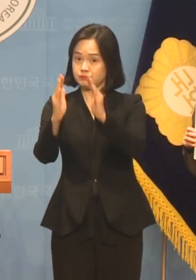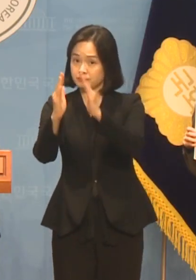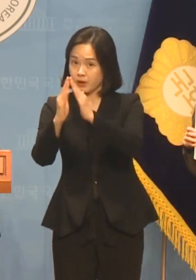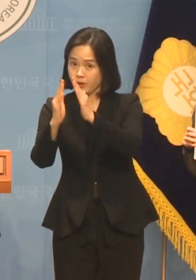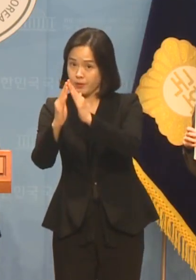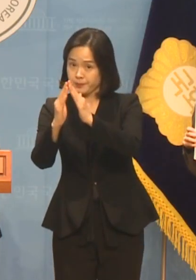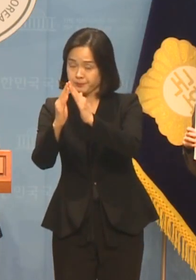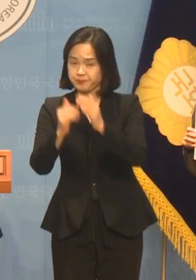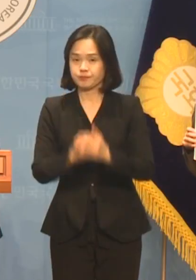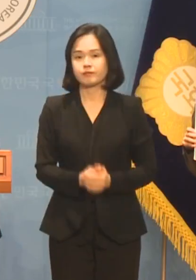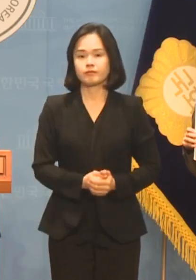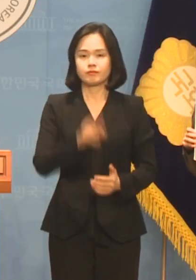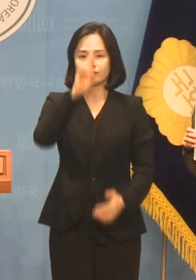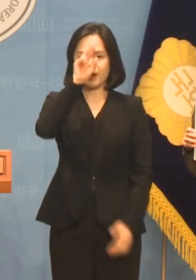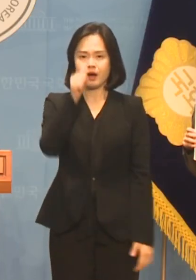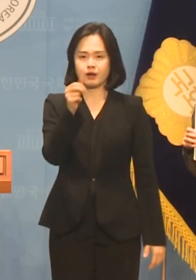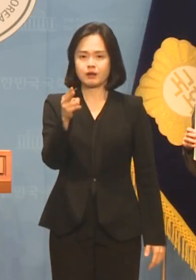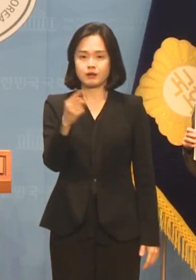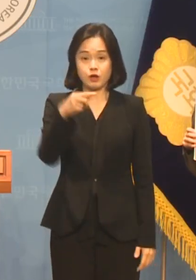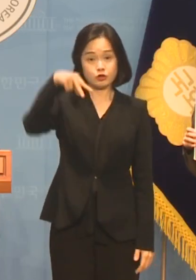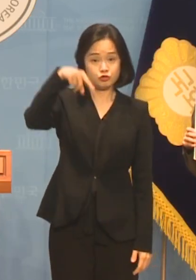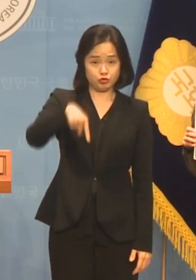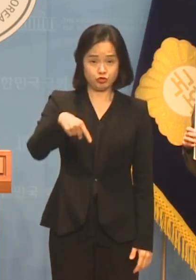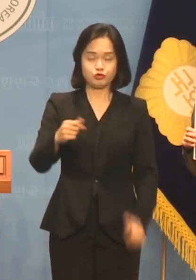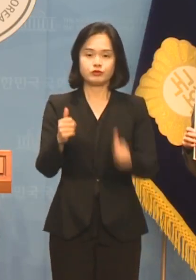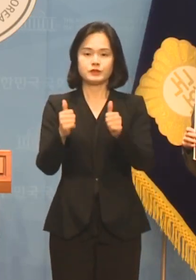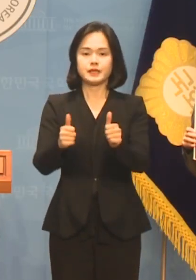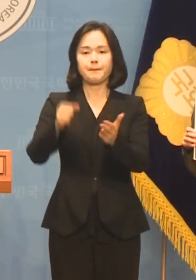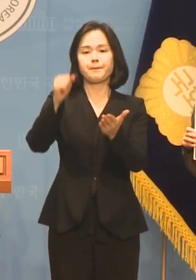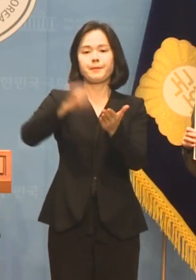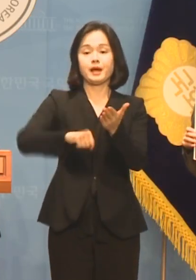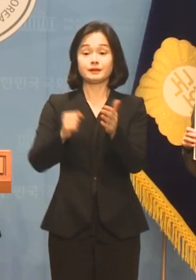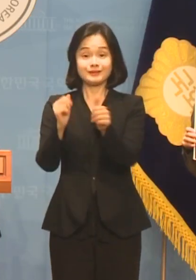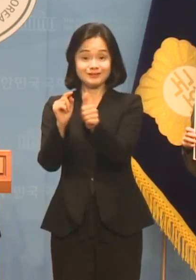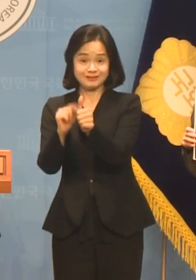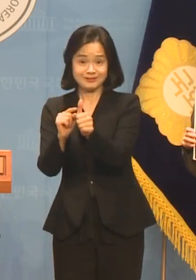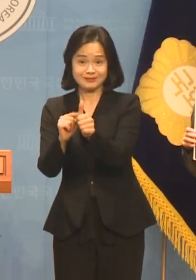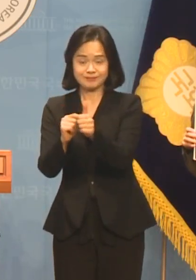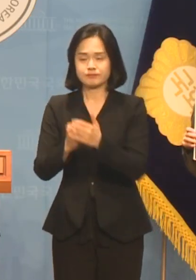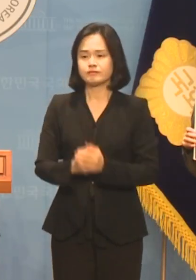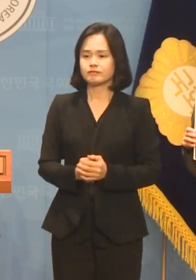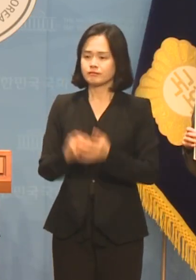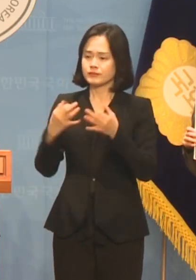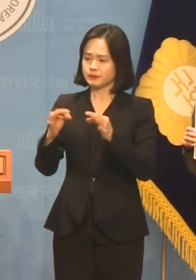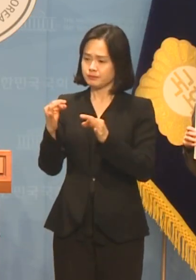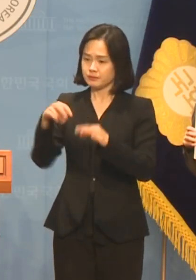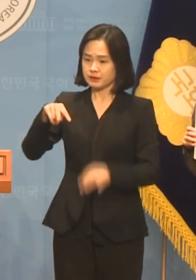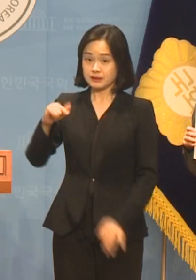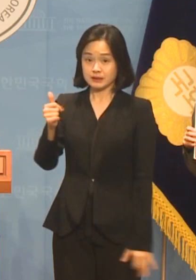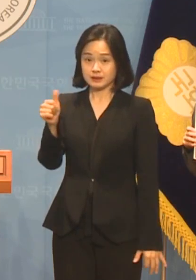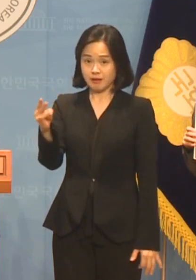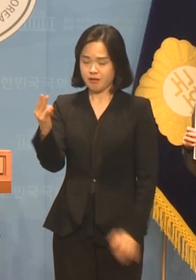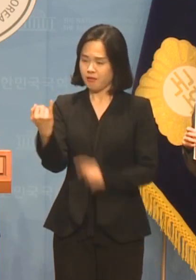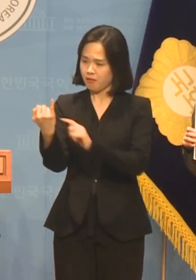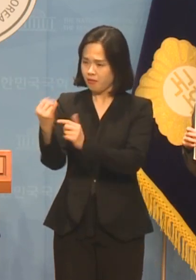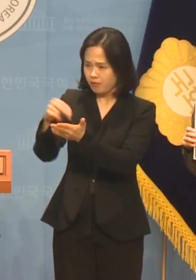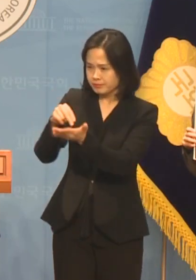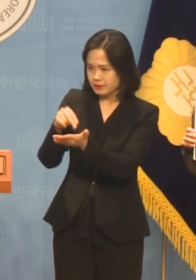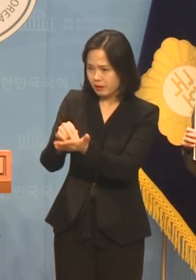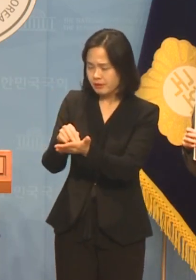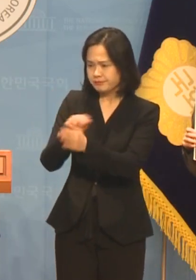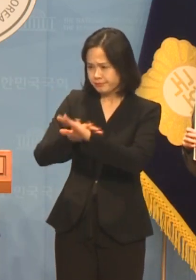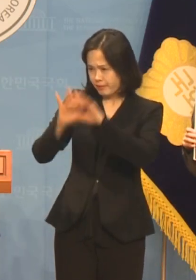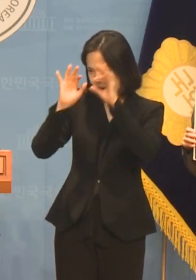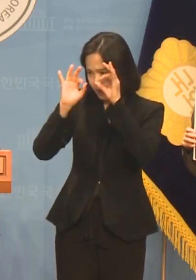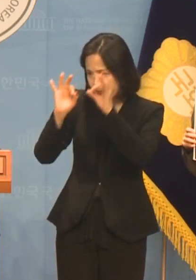재판장께서 세심하게 귀기울여주고 그리고 증거를 중심으로 무죄 판결을